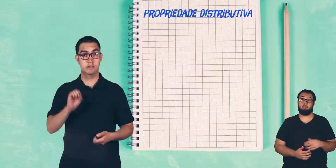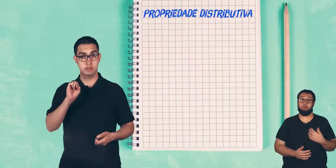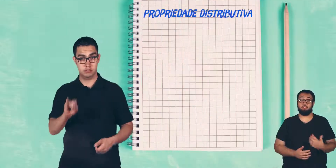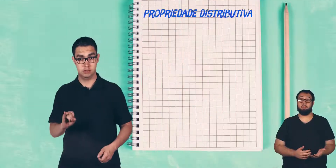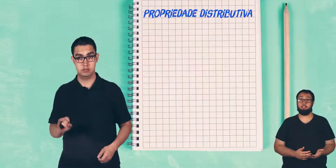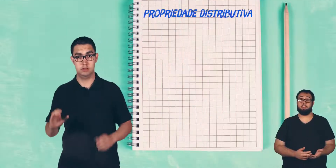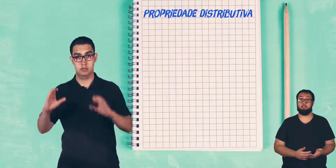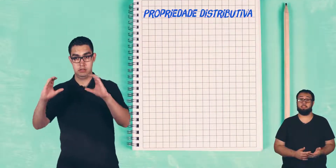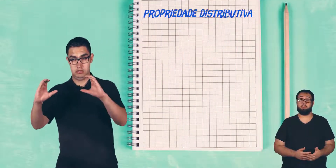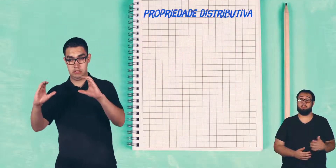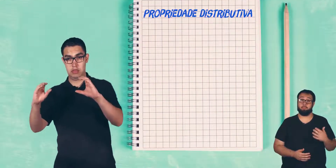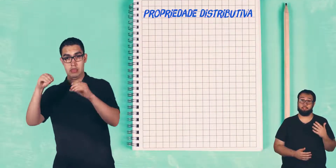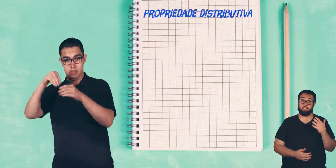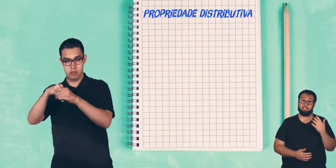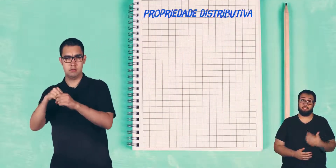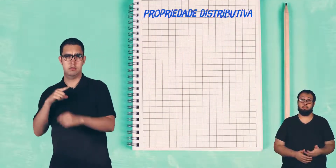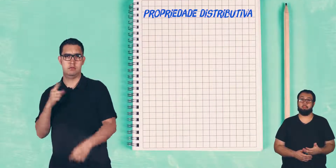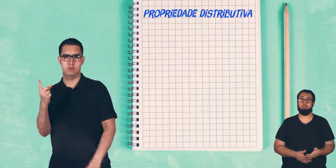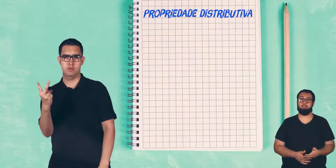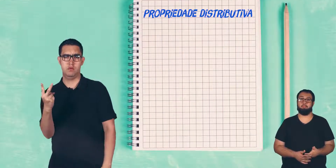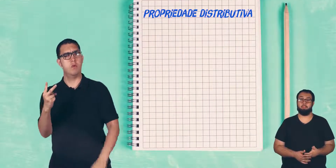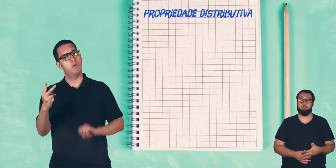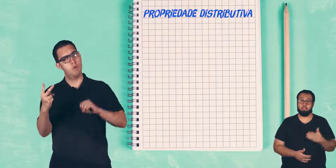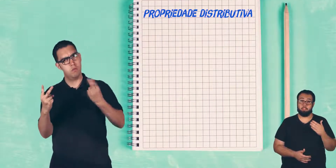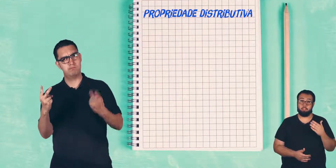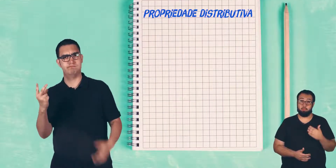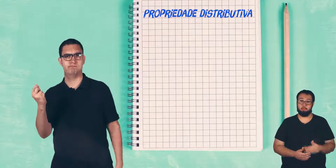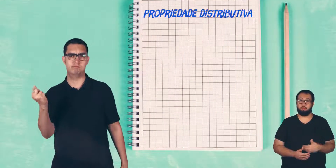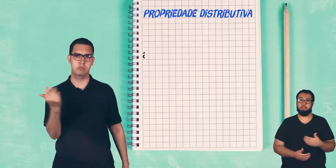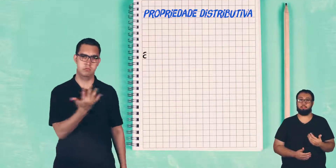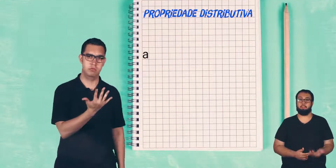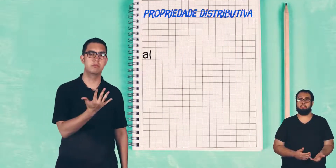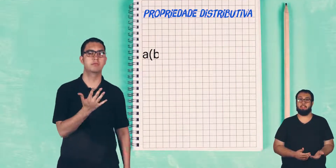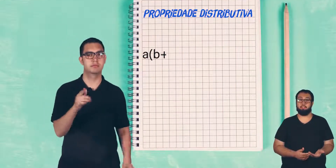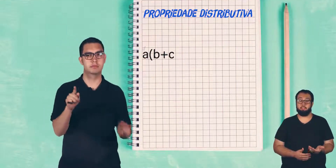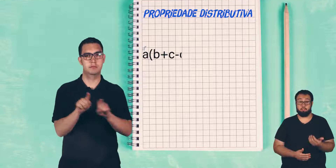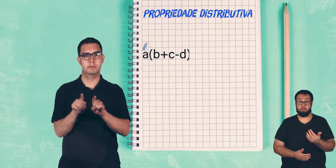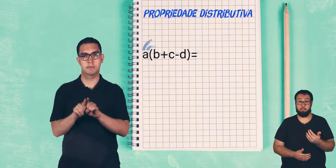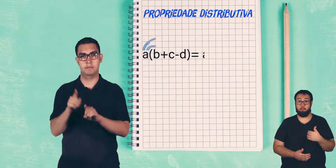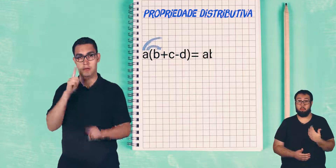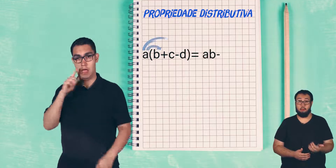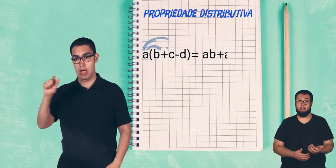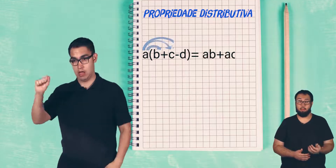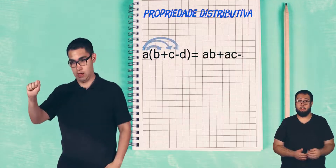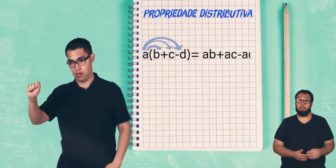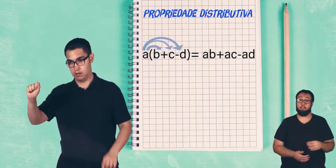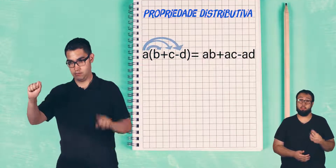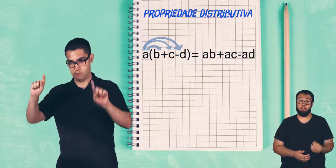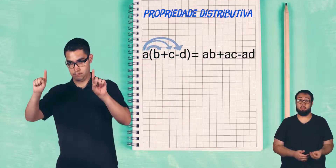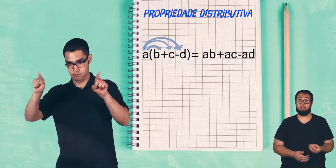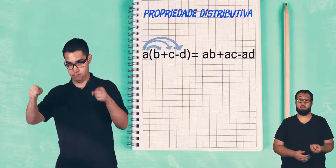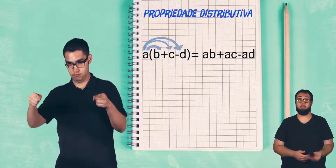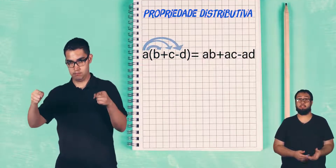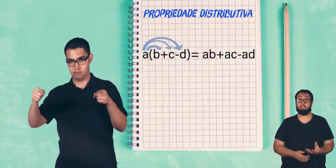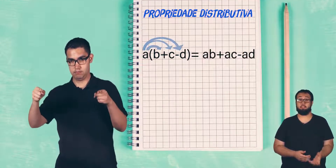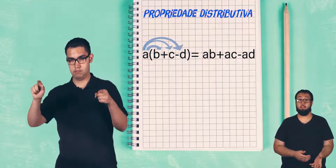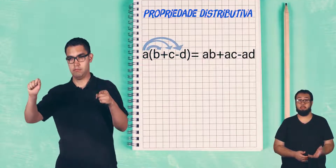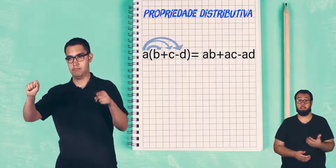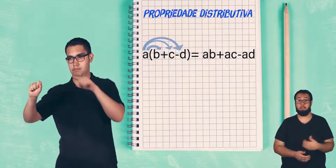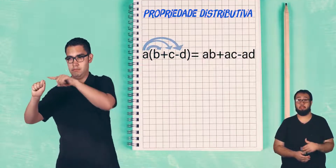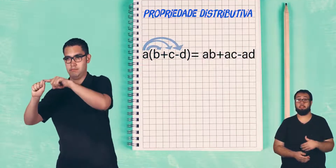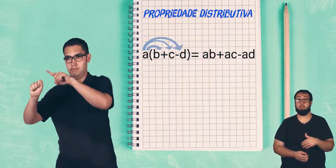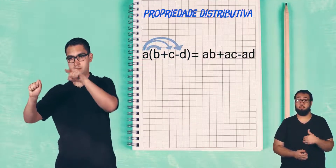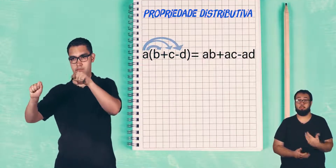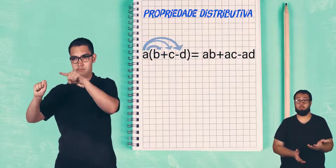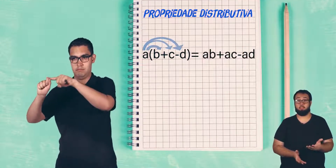Para casos com mais de dois fatores, o processo é exatamente o mesmo. Distribuímos o fator em evidência, isto é, o A, entre todos os fatores da